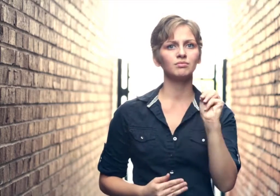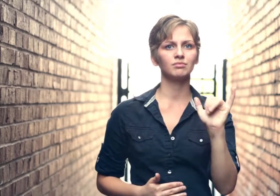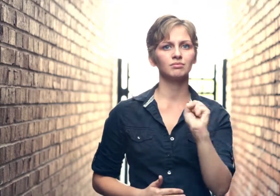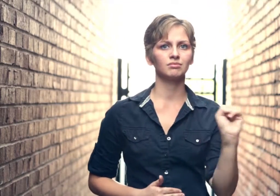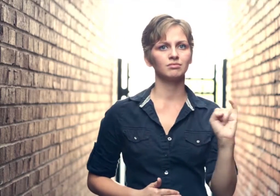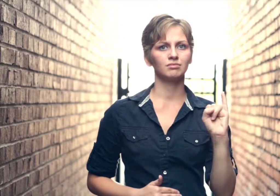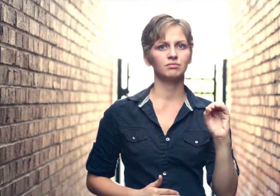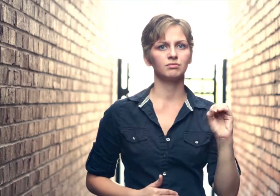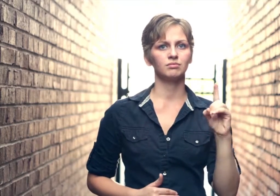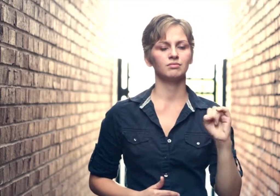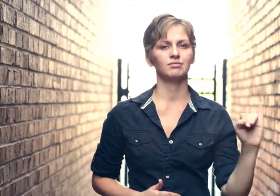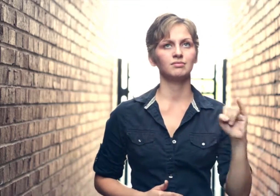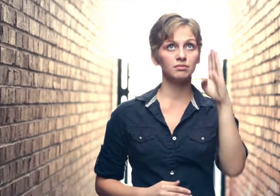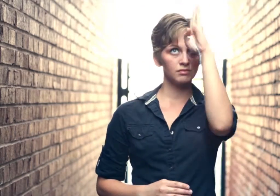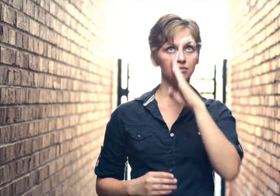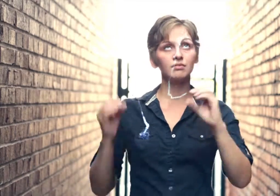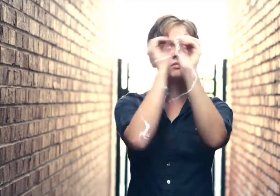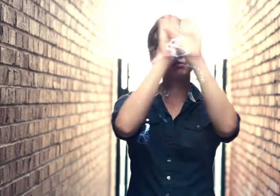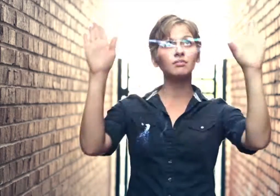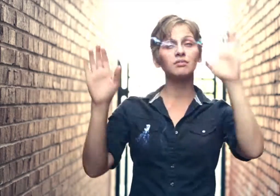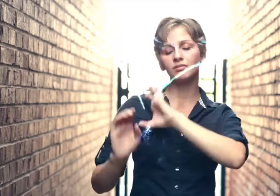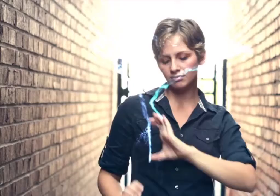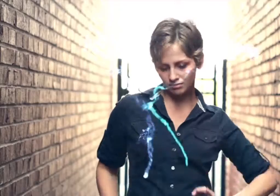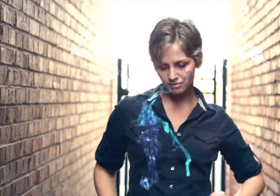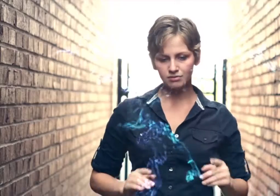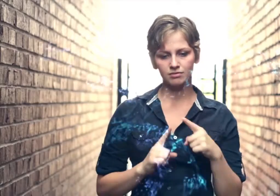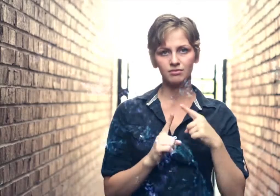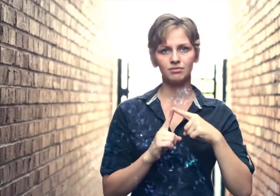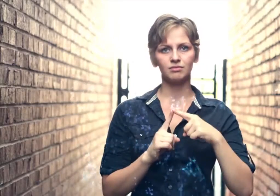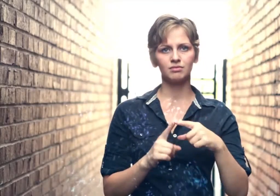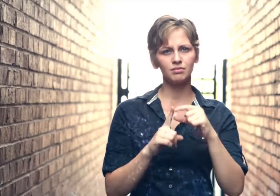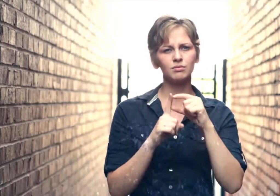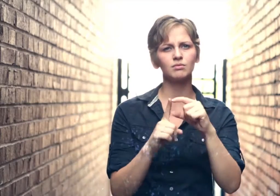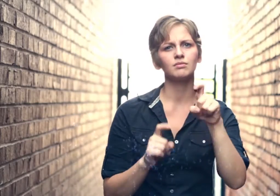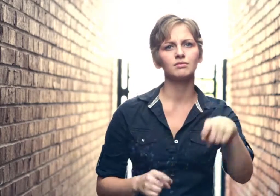ser uno. Missio Dei, la visión de Dios, la misión de Dios. El mundo se